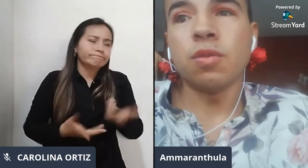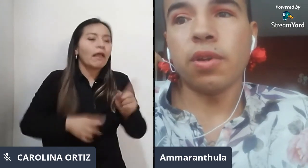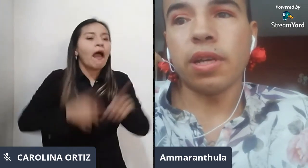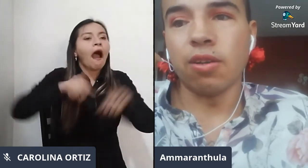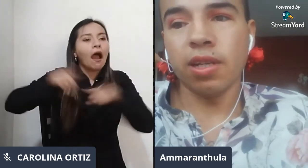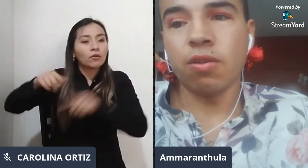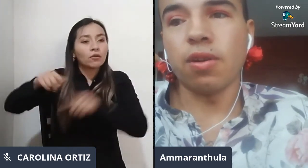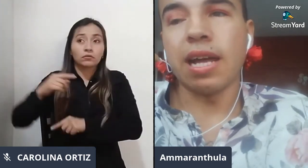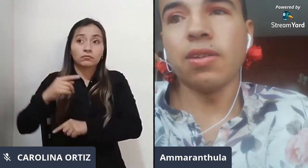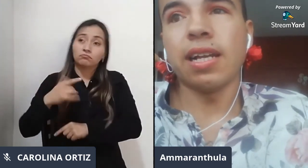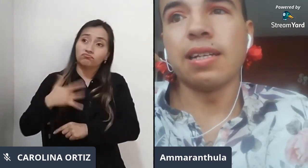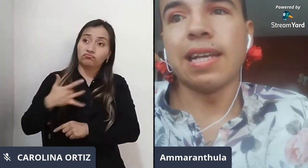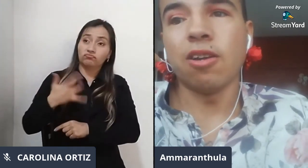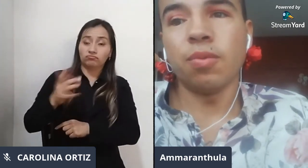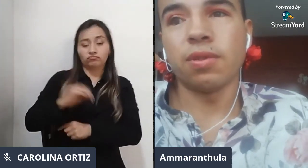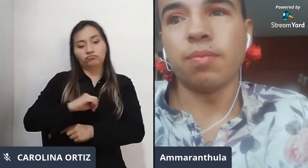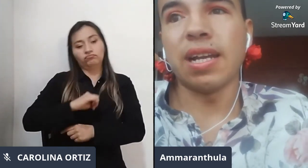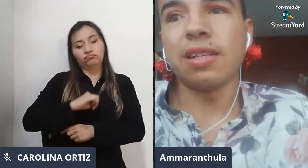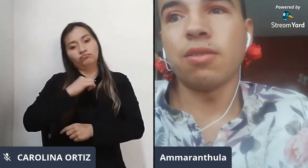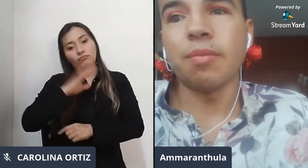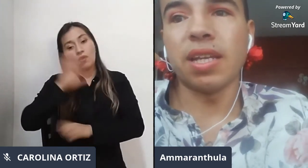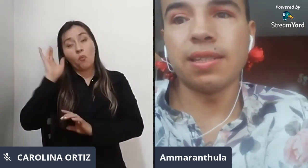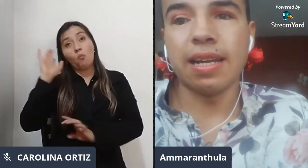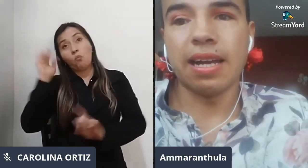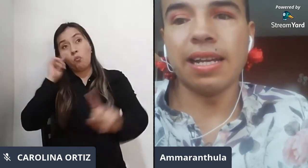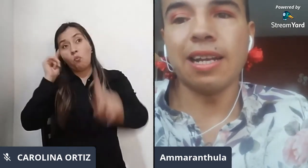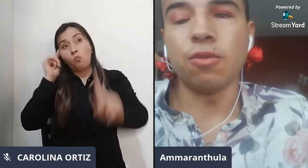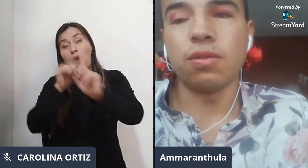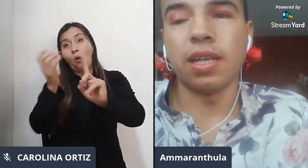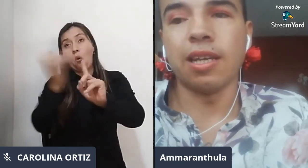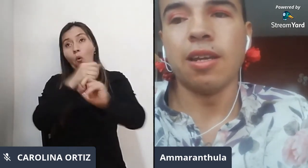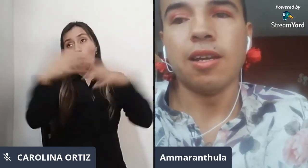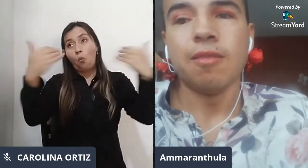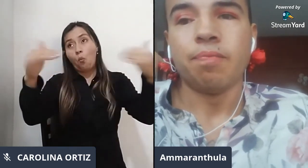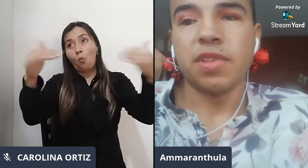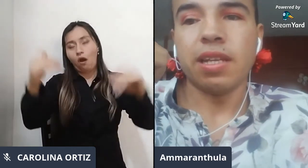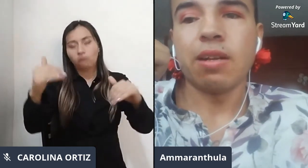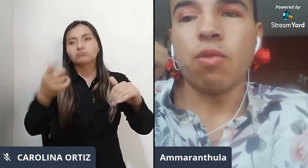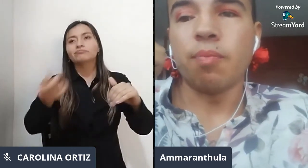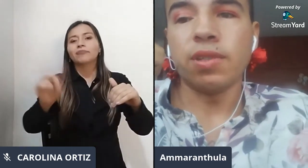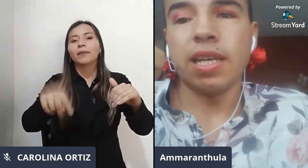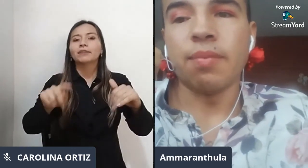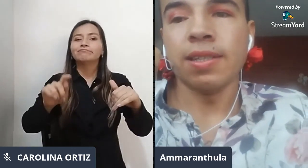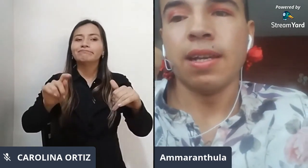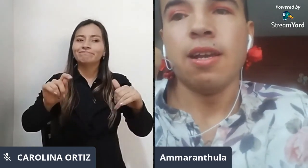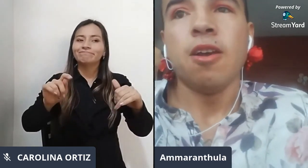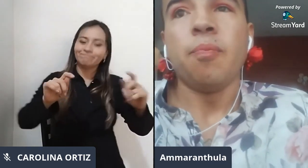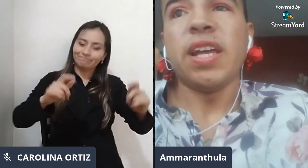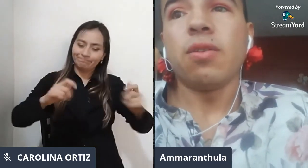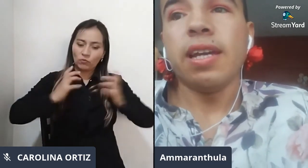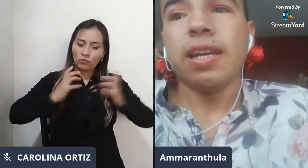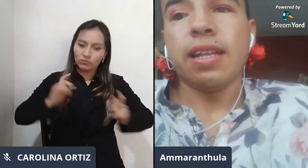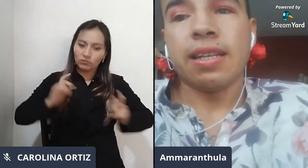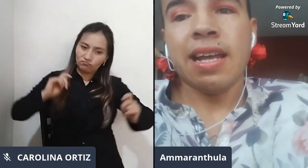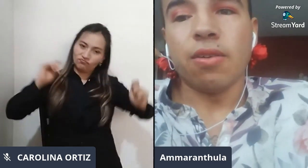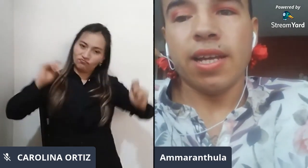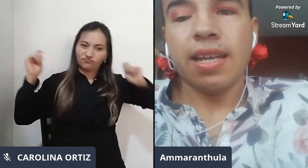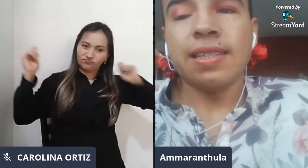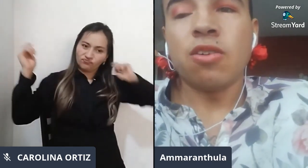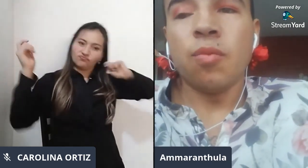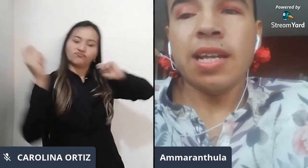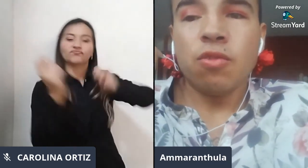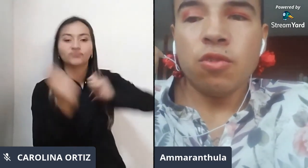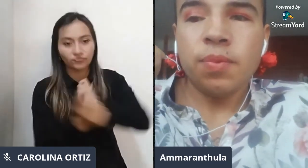sienten orgullosos, ¿por qué no?, de coronarlo y alcanzarlo, pues para eso también está el reajuste de cuerpos y demás, pero que,